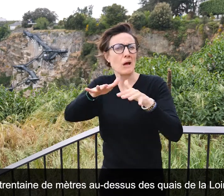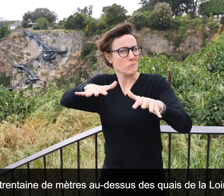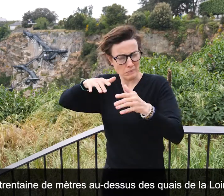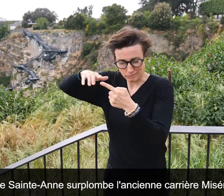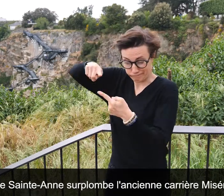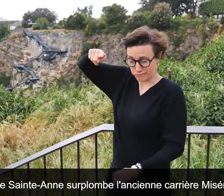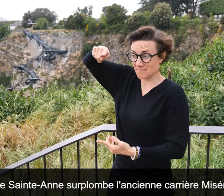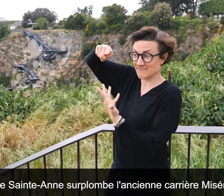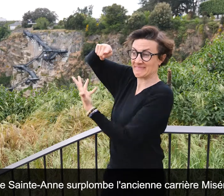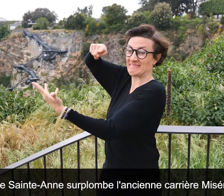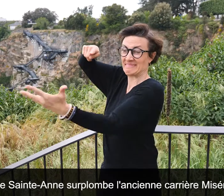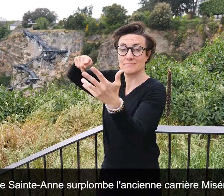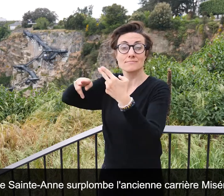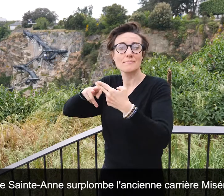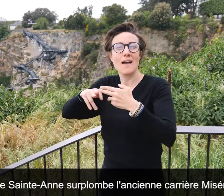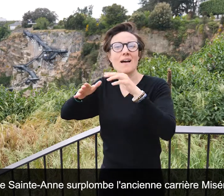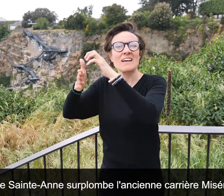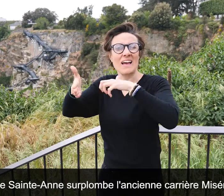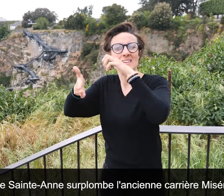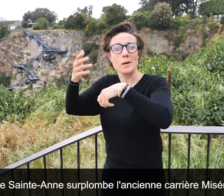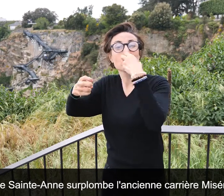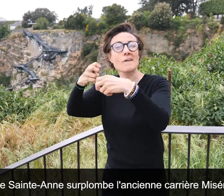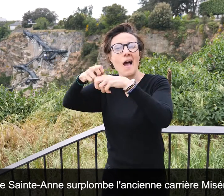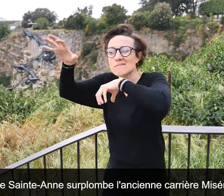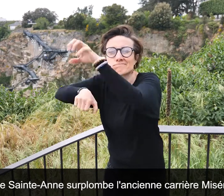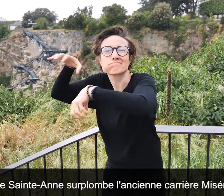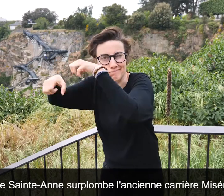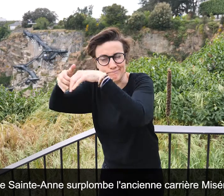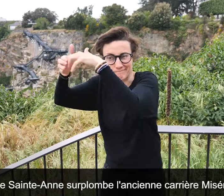la butte sainte-anne surplombe l'ancienne carrière misery